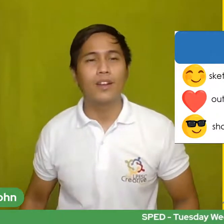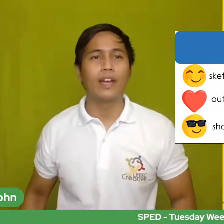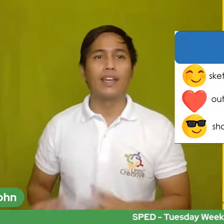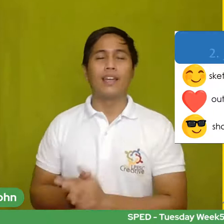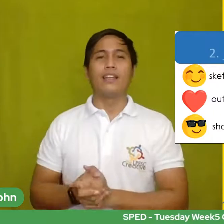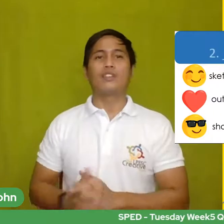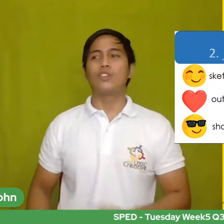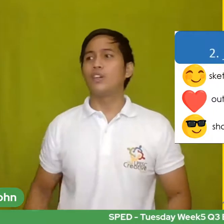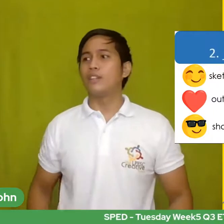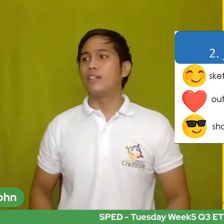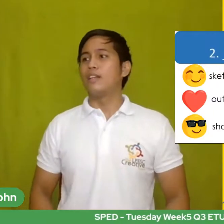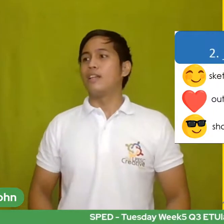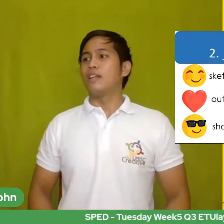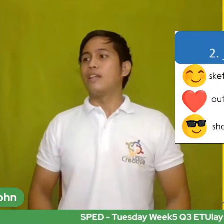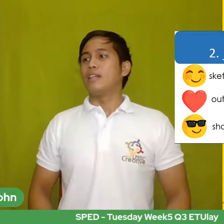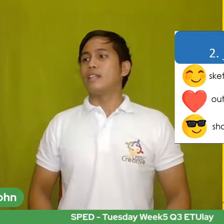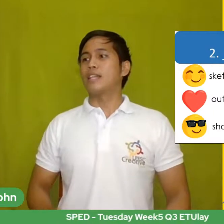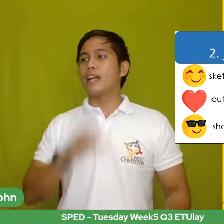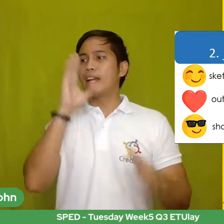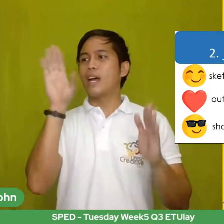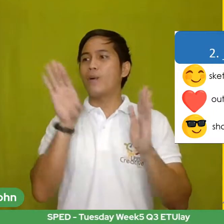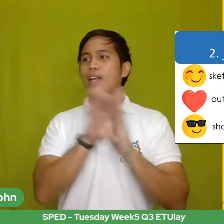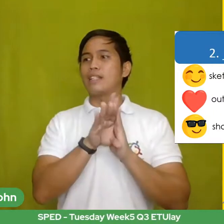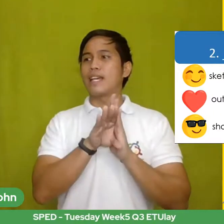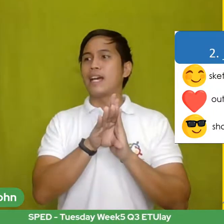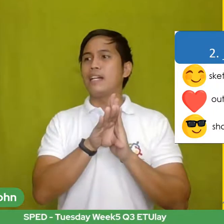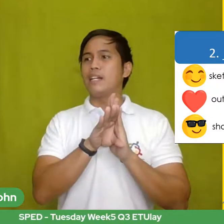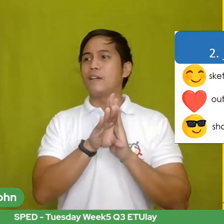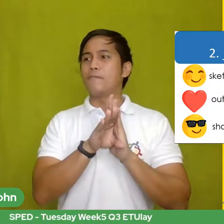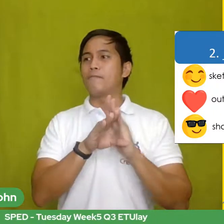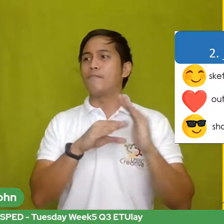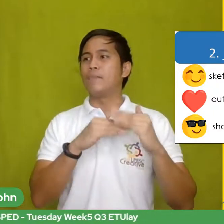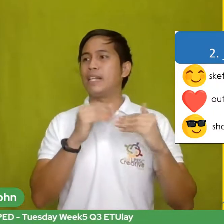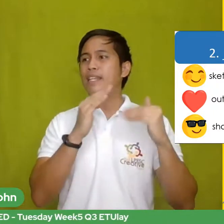Okay. Sunod. Isang larawan ng isang building.